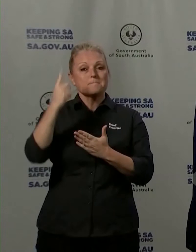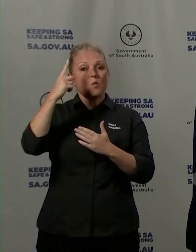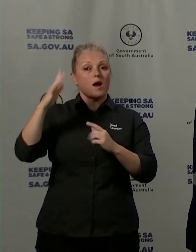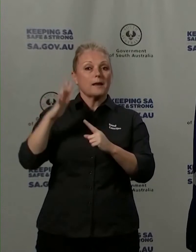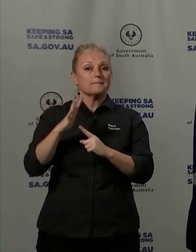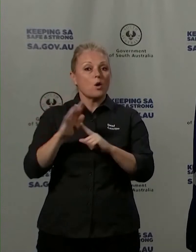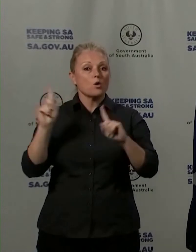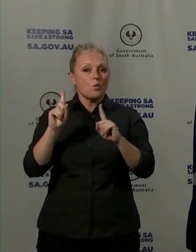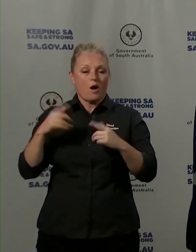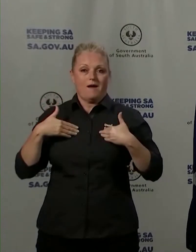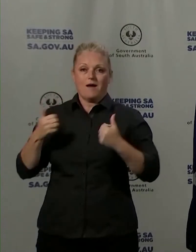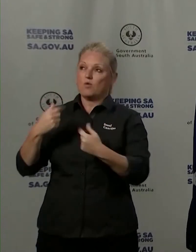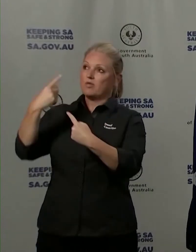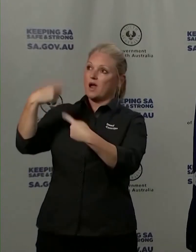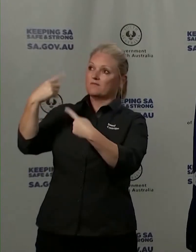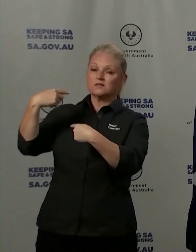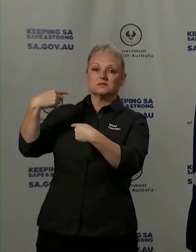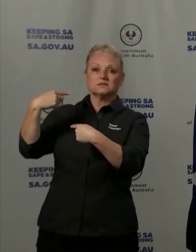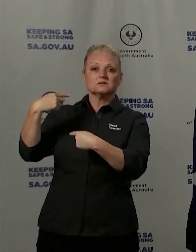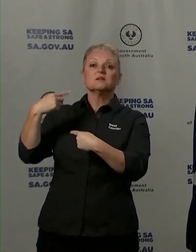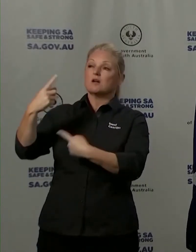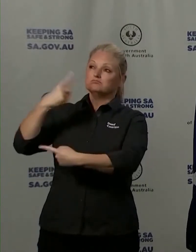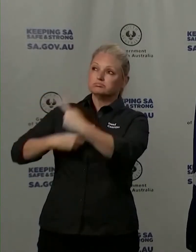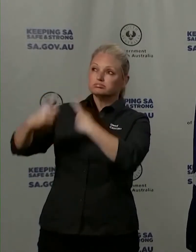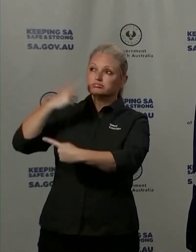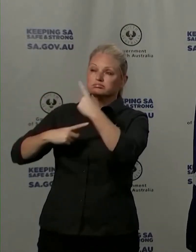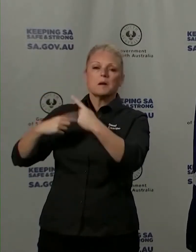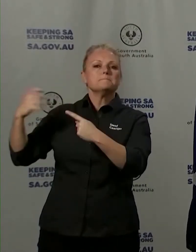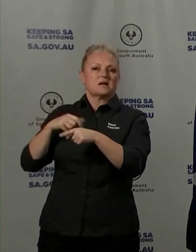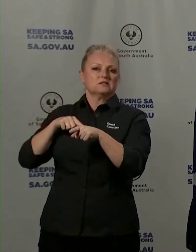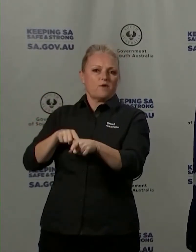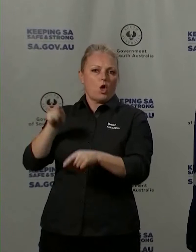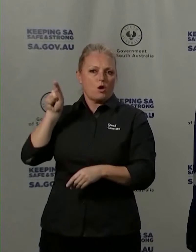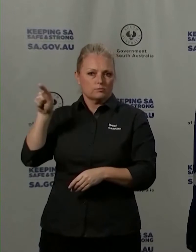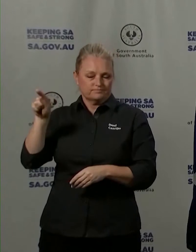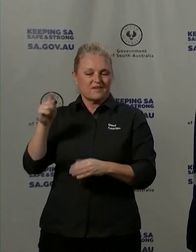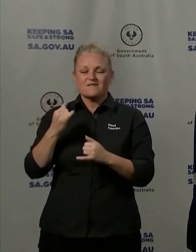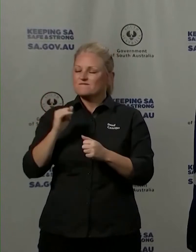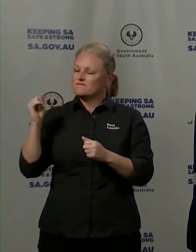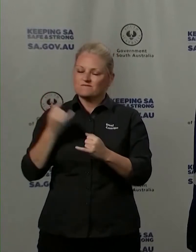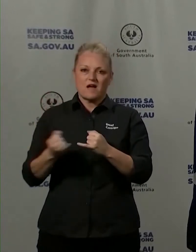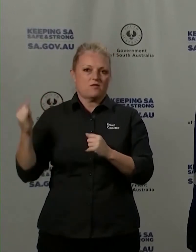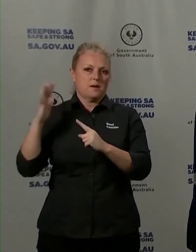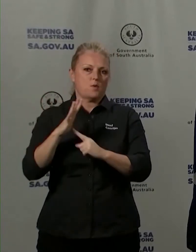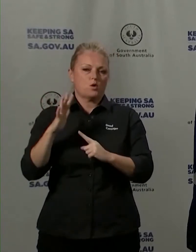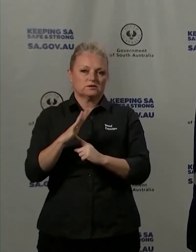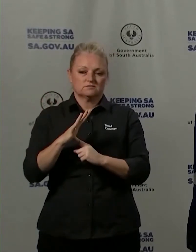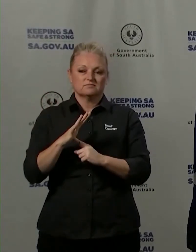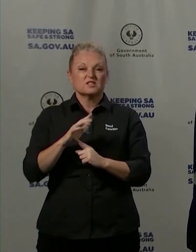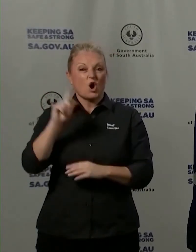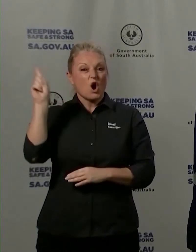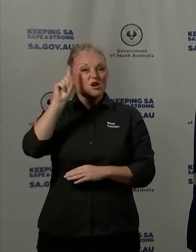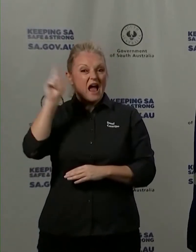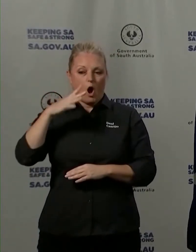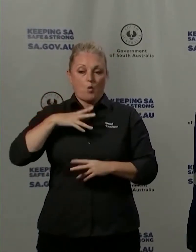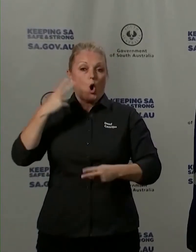máy, câu lạc bộ, quán cà phê và các trường đại học sẽ phải đóng cửa. Người dân được yêu cầu ở trong nhà và chỉ ra ngoài thực hiện các công việc cần thiết như mua đồ thiết